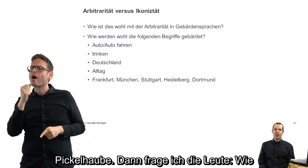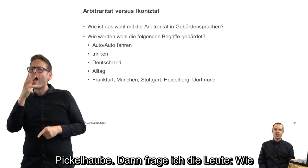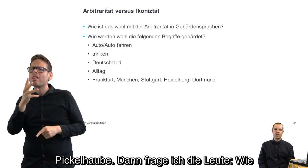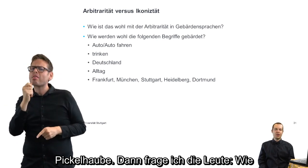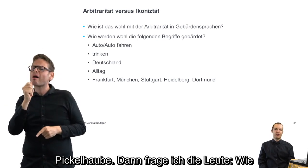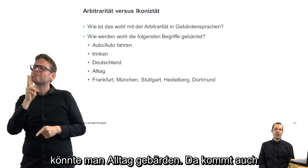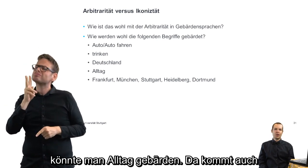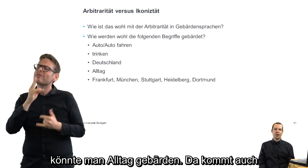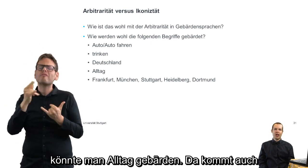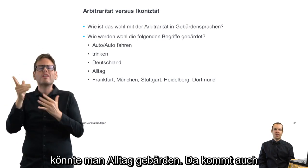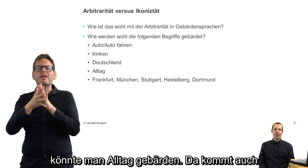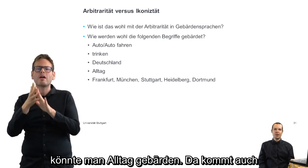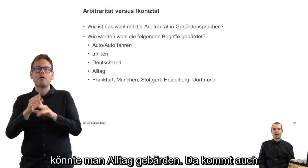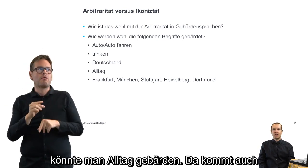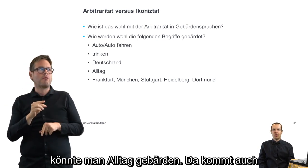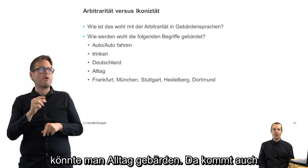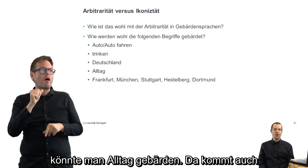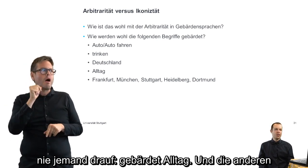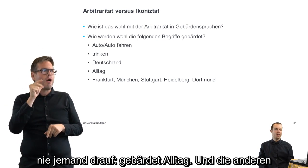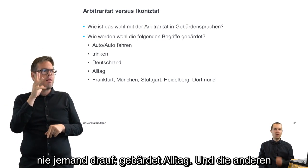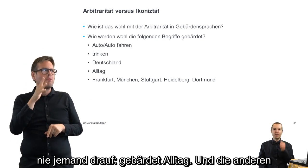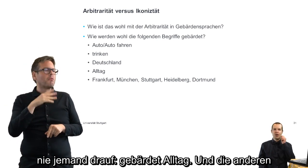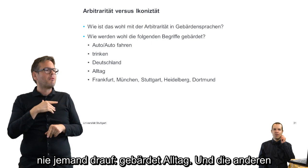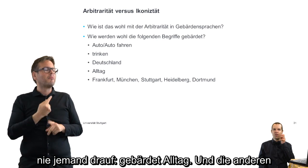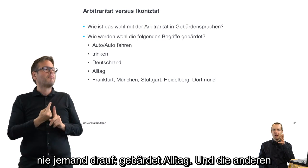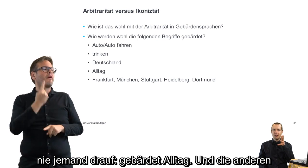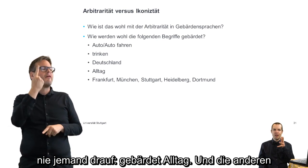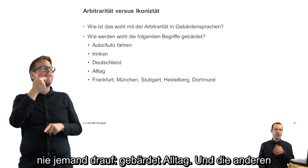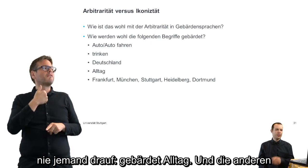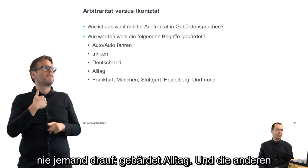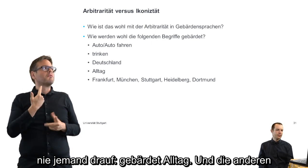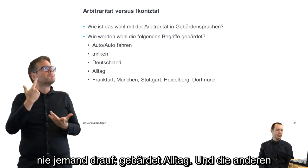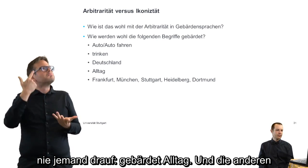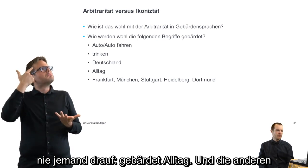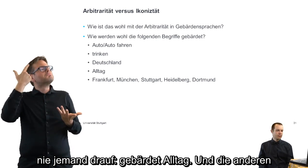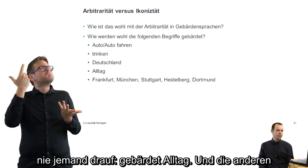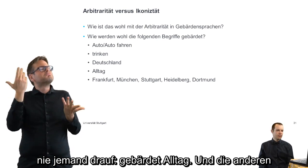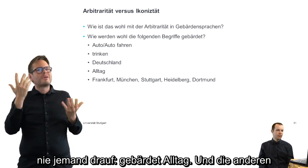Dann frage ich die Leute, wie könnte man Alltag gebärden, da kommt auch nie jemand drauf, Alltag.